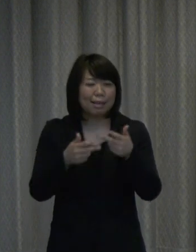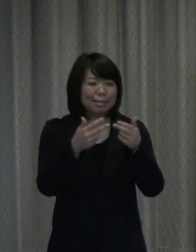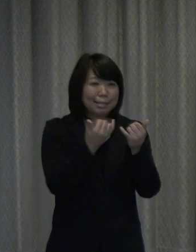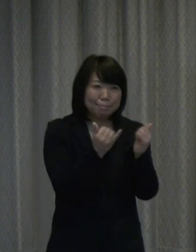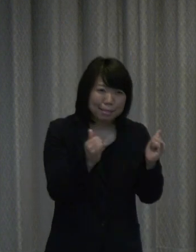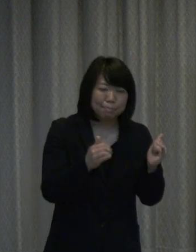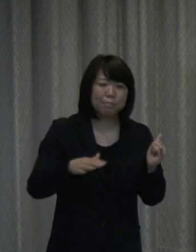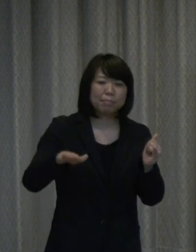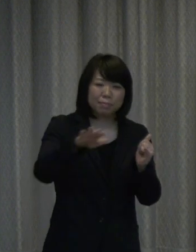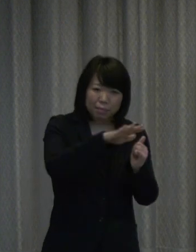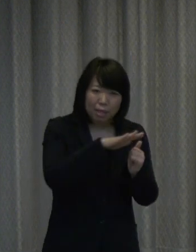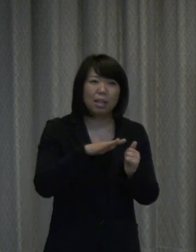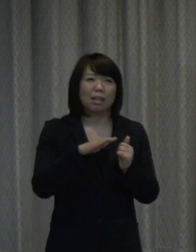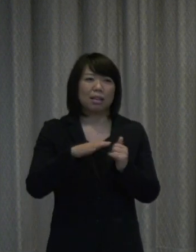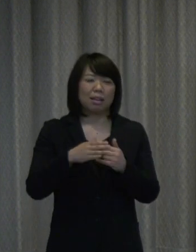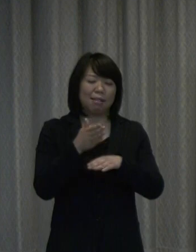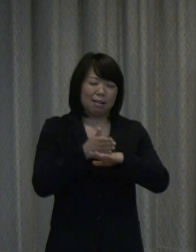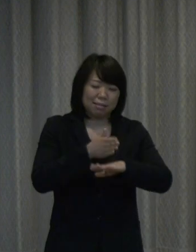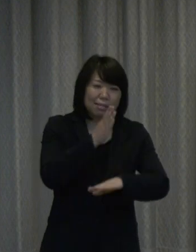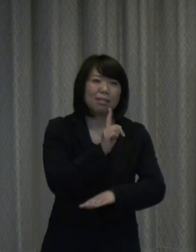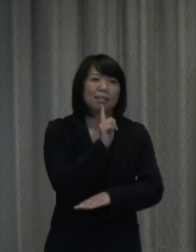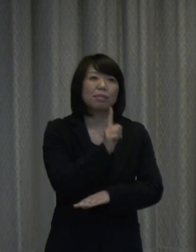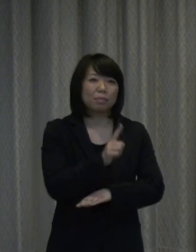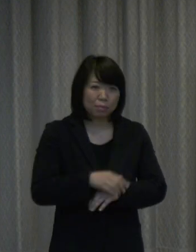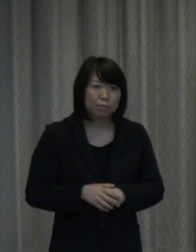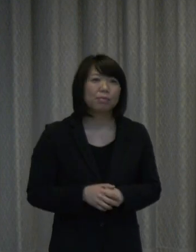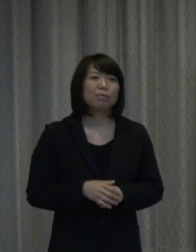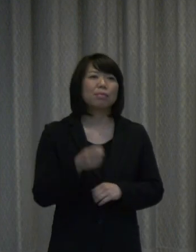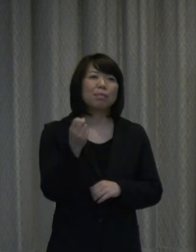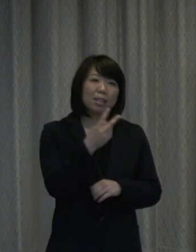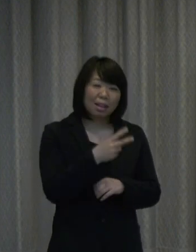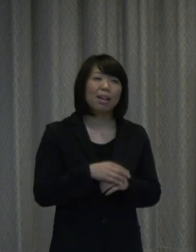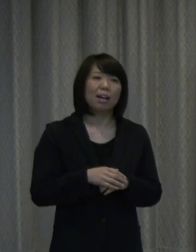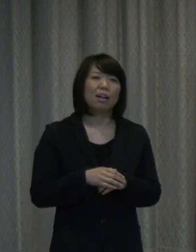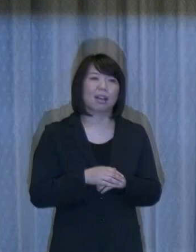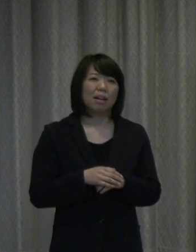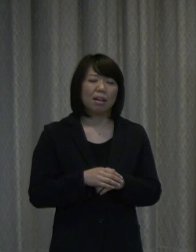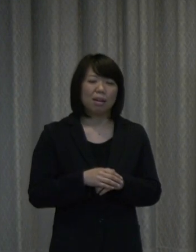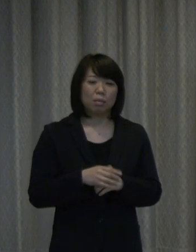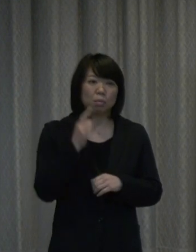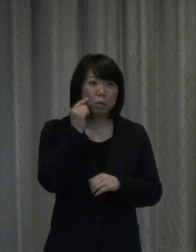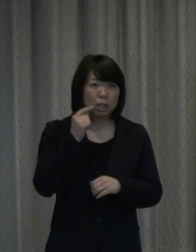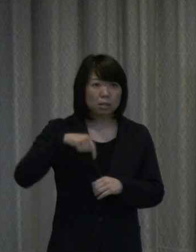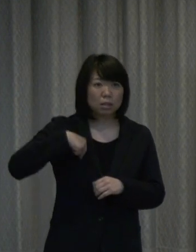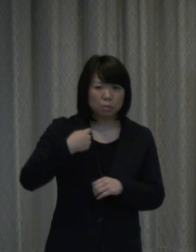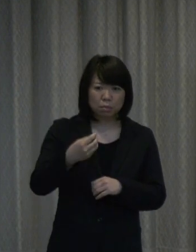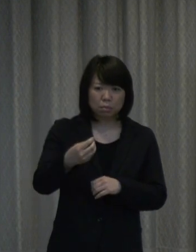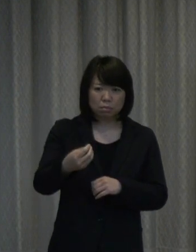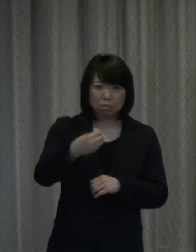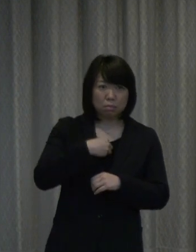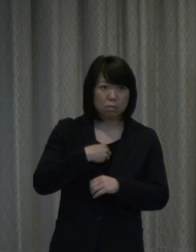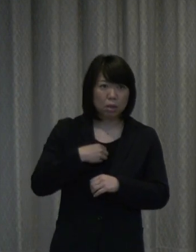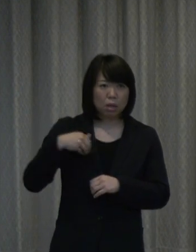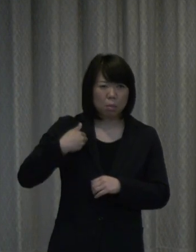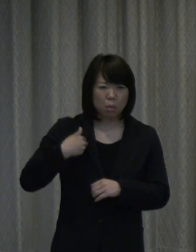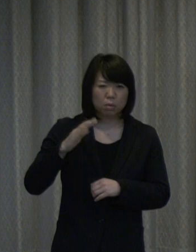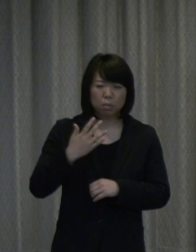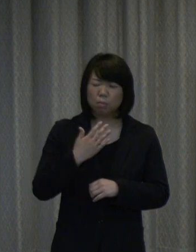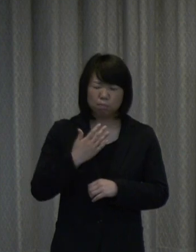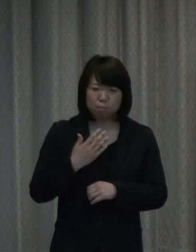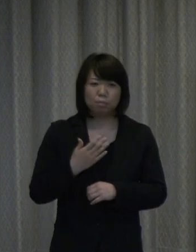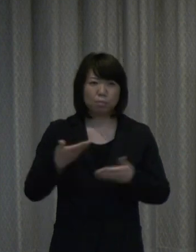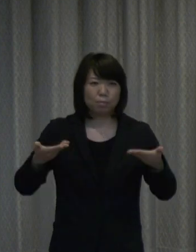から感謝を申し上げます。合わせて日々感染のリスクと戦いながら、大変な中